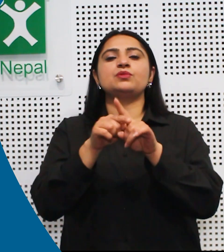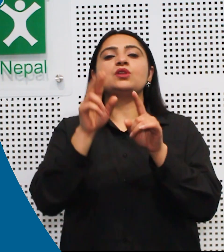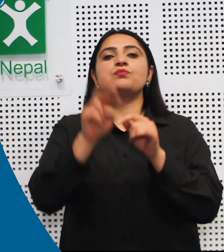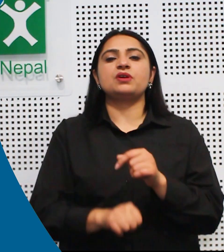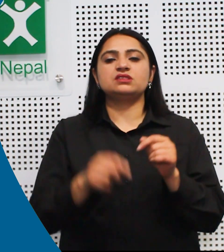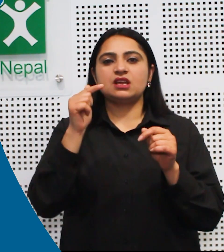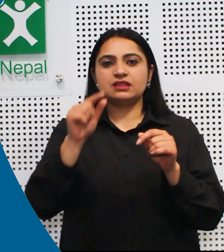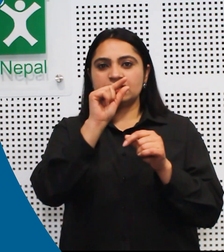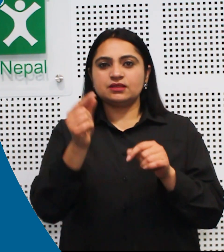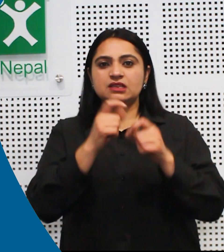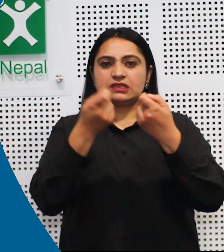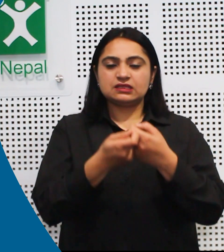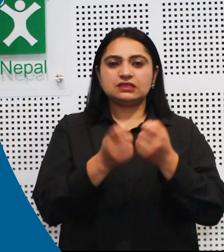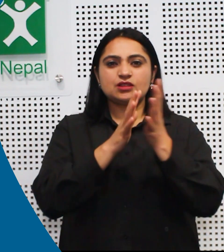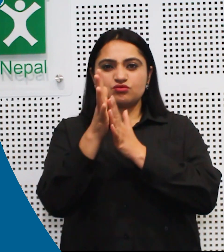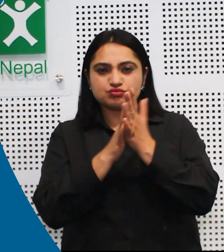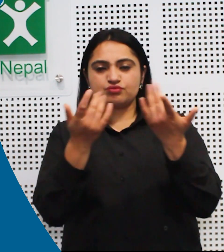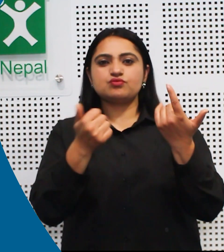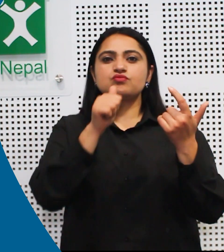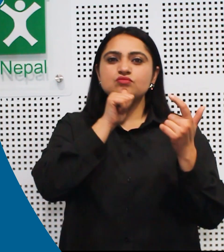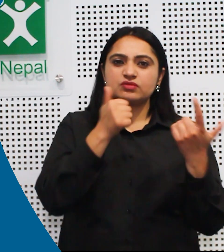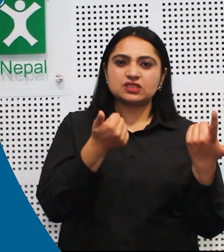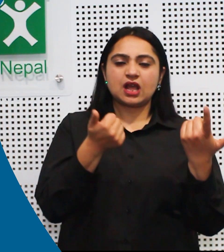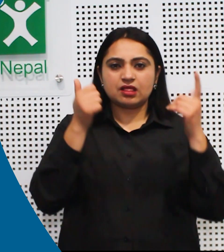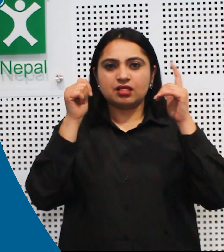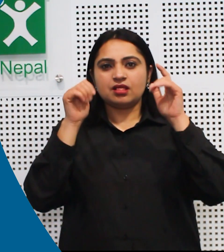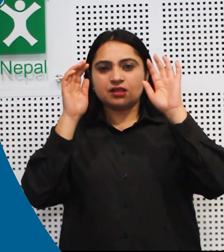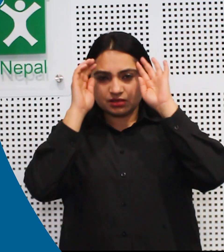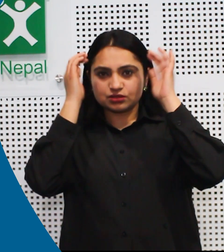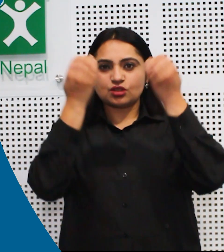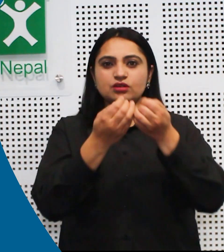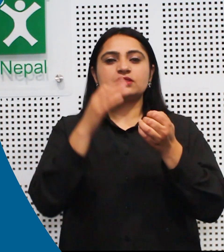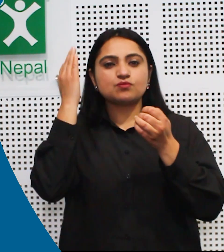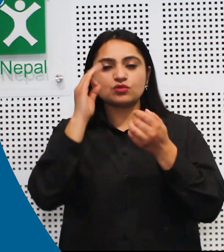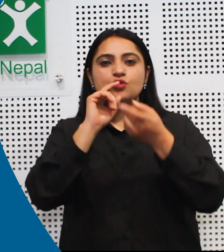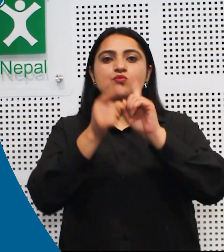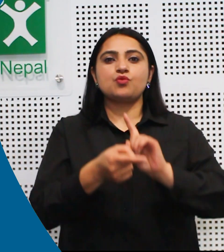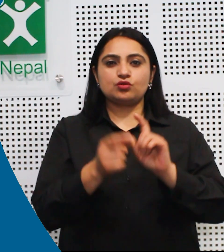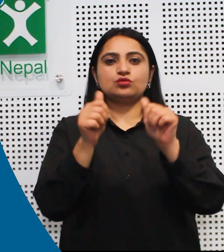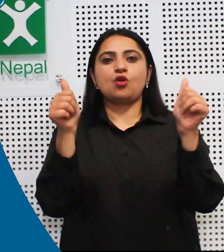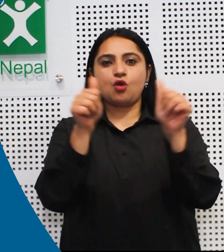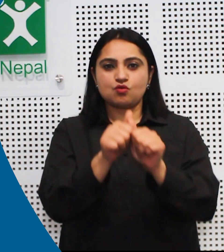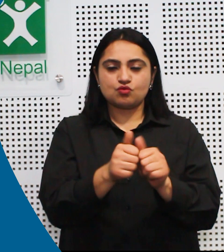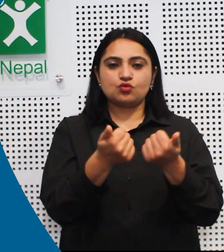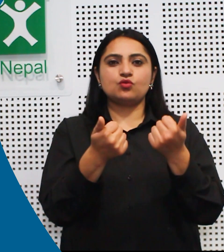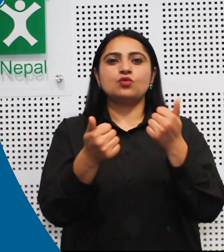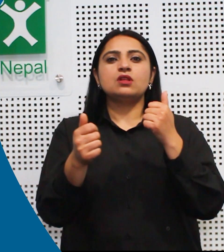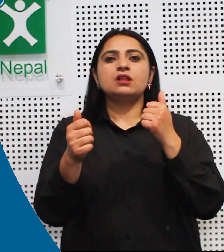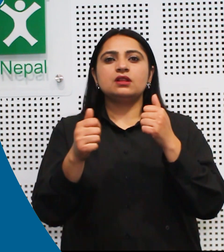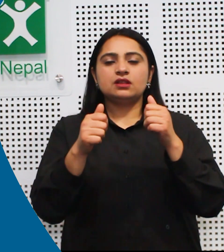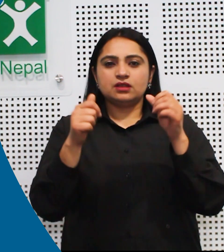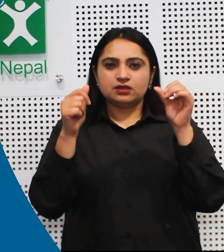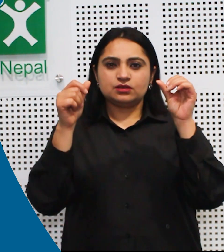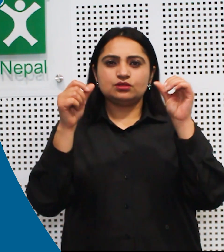यस विषय क्षेत्रमा वन, भू तथा जलाधार संरक्षण, जलवायु परिवर्तन अनुकूलन, जल उत्पन्न प्रकोप नियन्त्रण, विपद